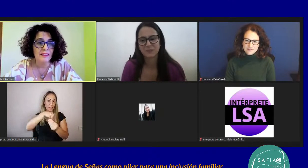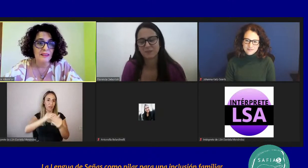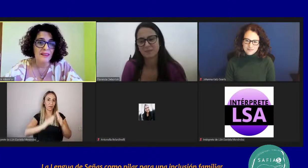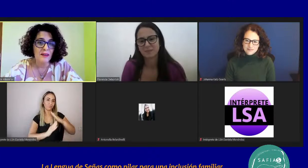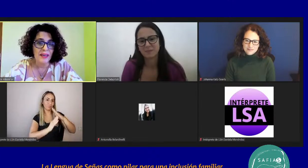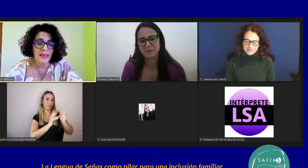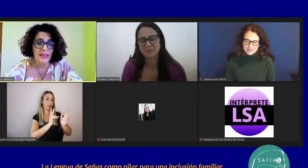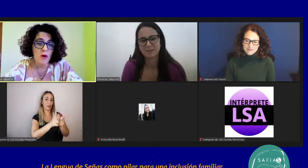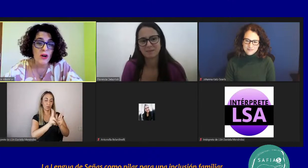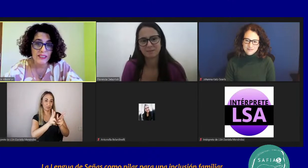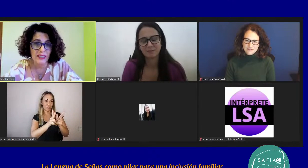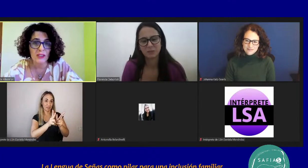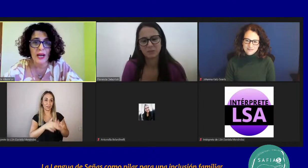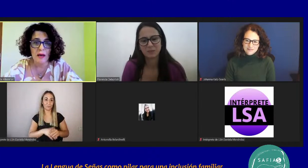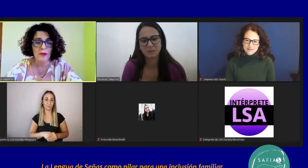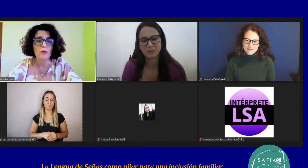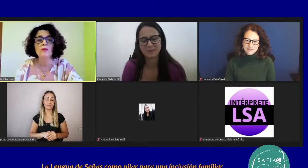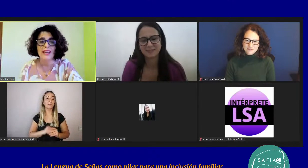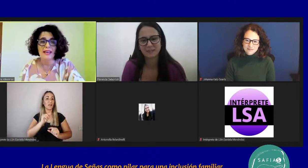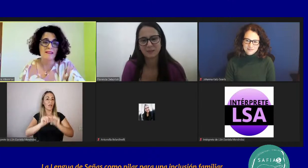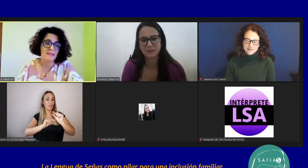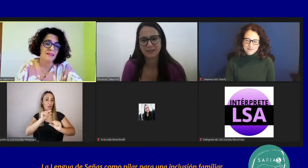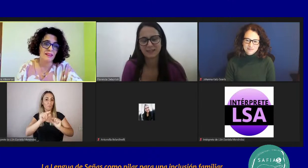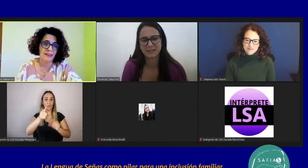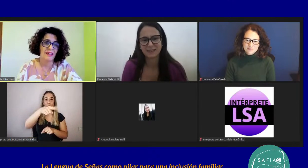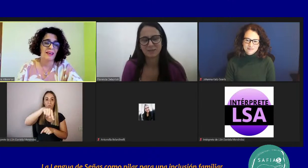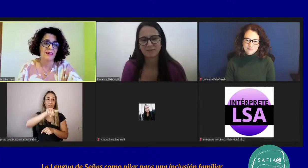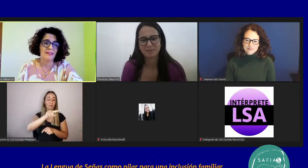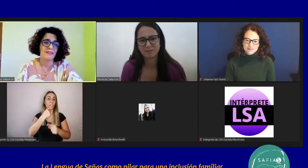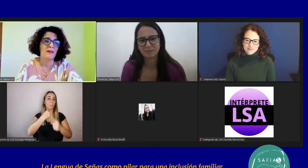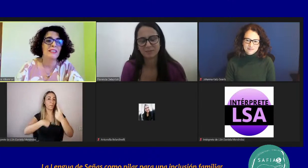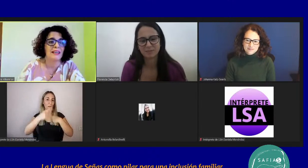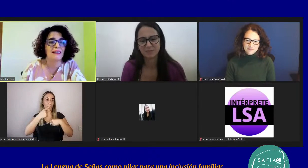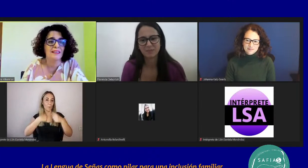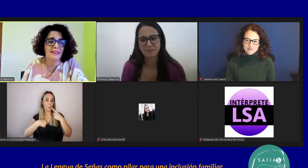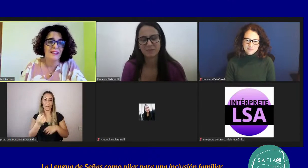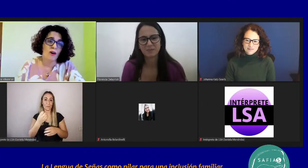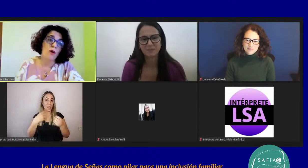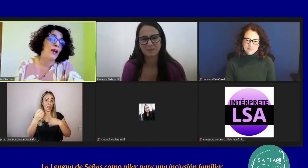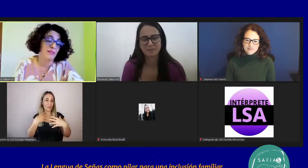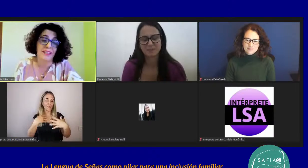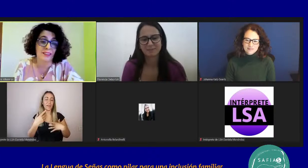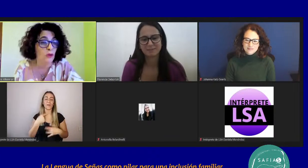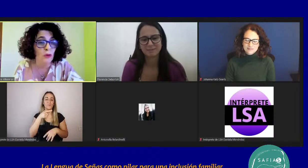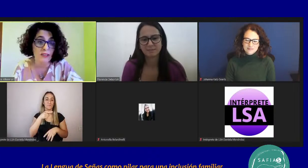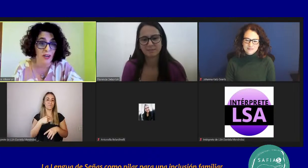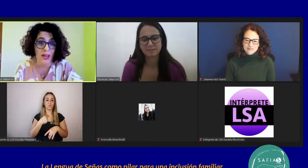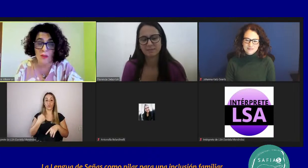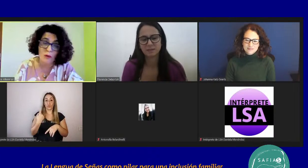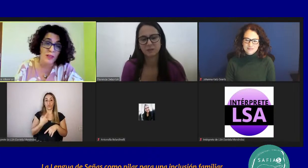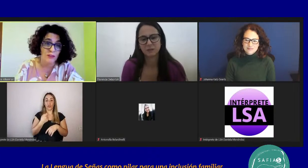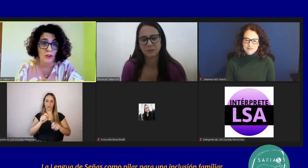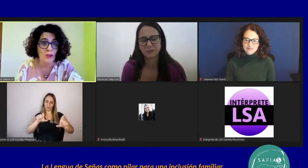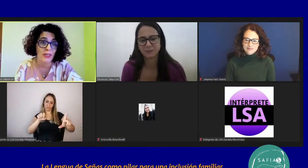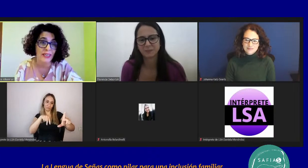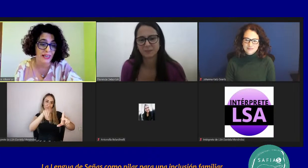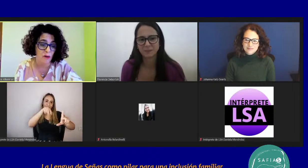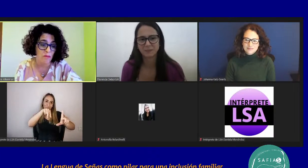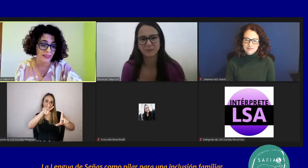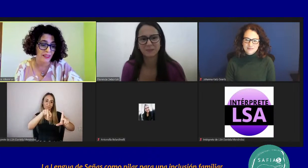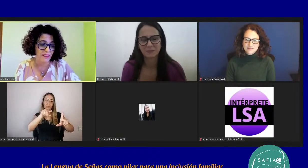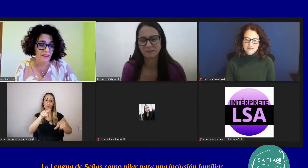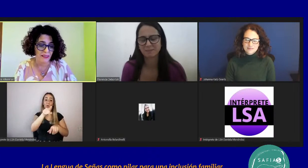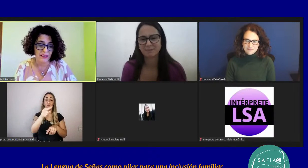y iremos leyendo las preguntas que se vayan, o las inquietudes, o las dudas, o todo lo que